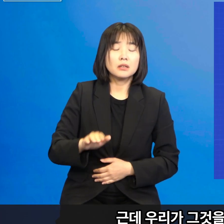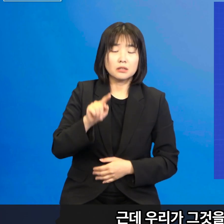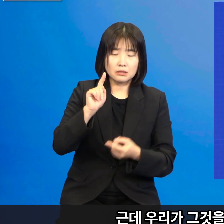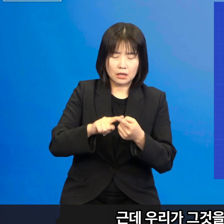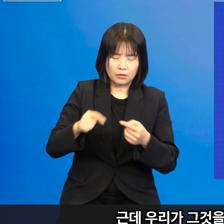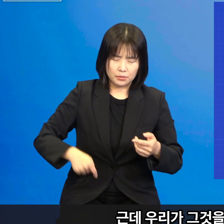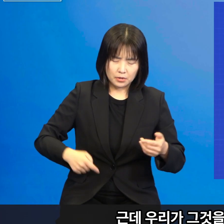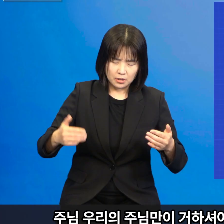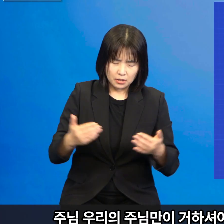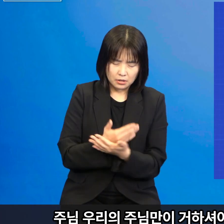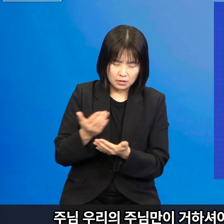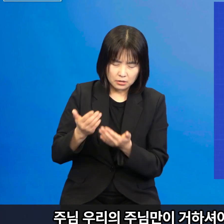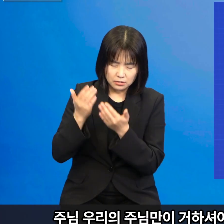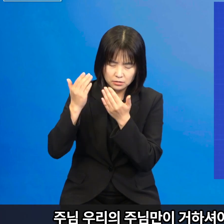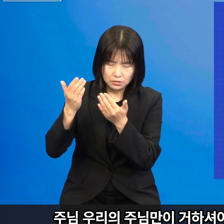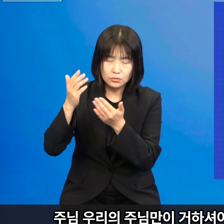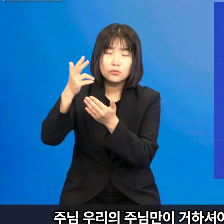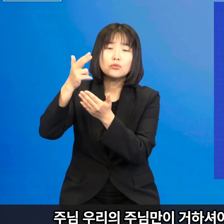시간 회개하면서